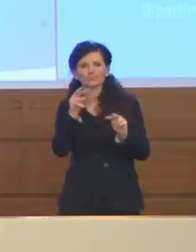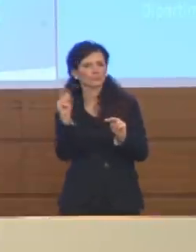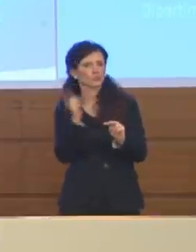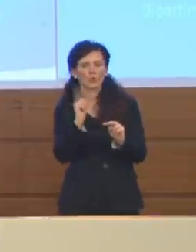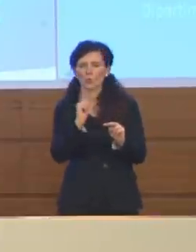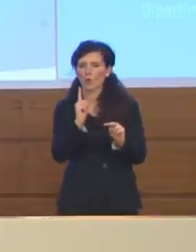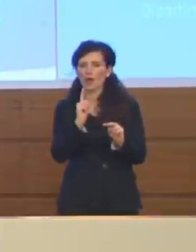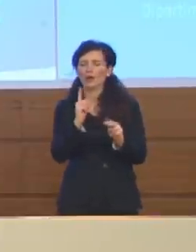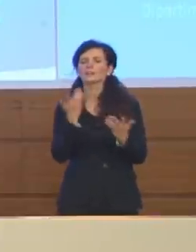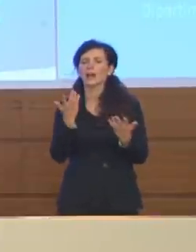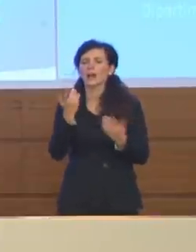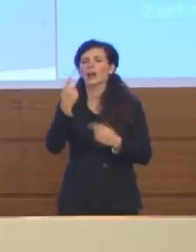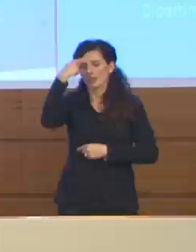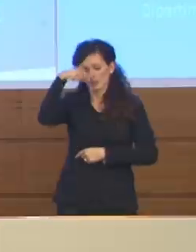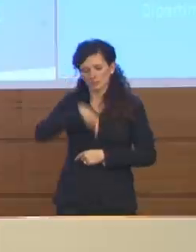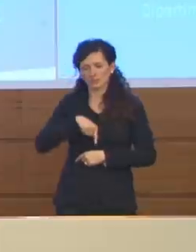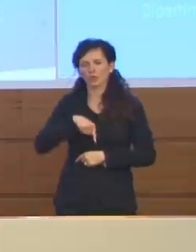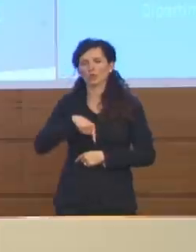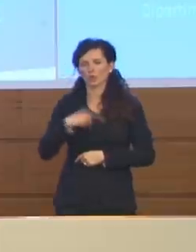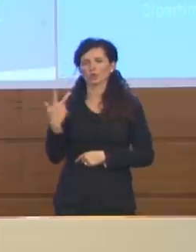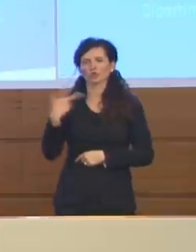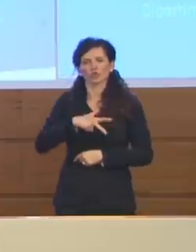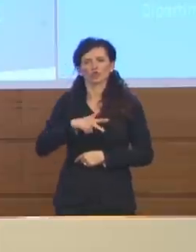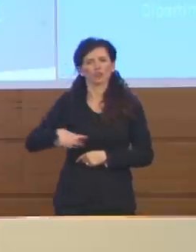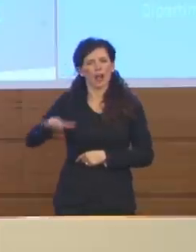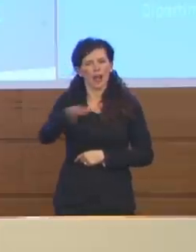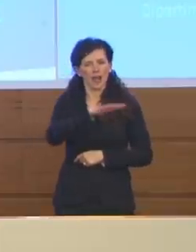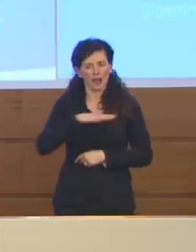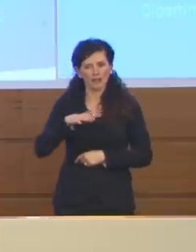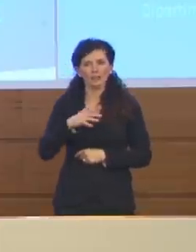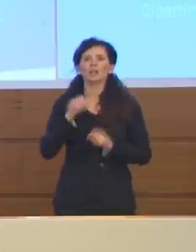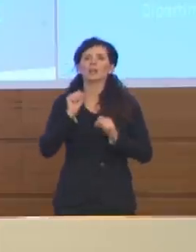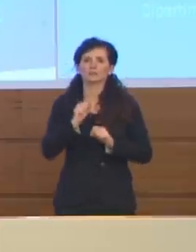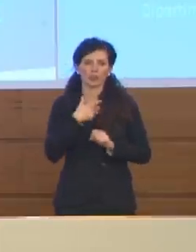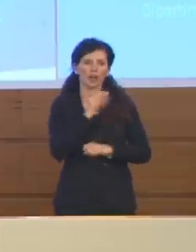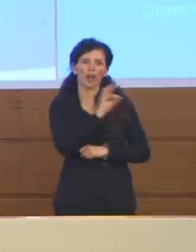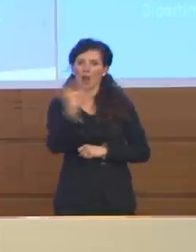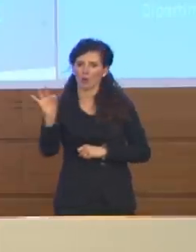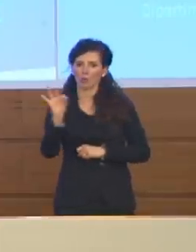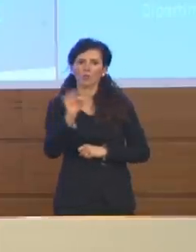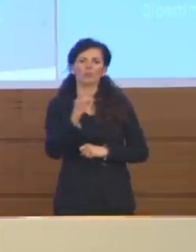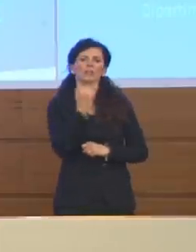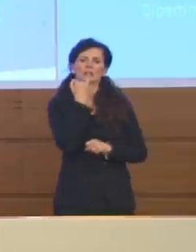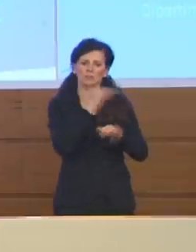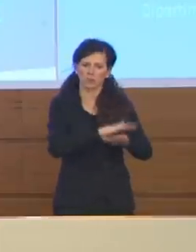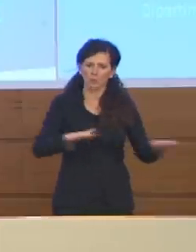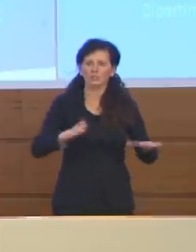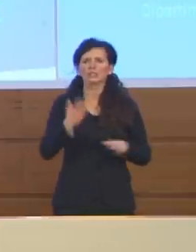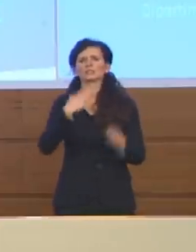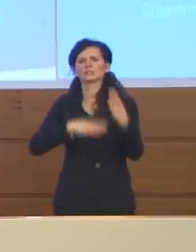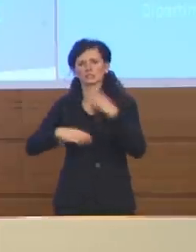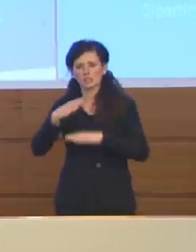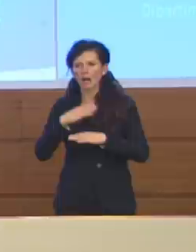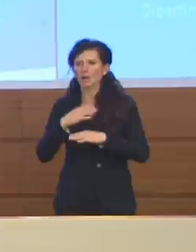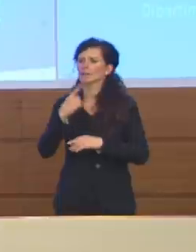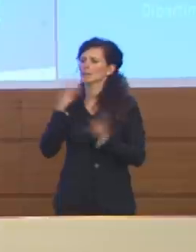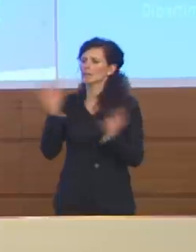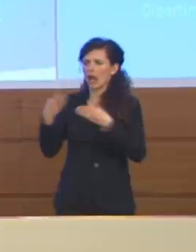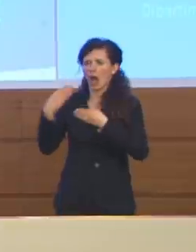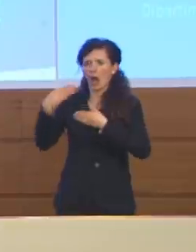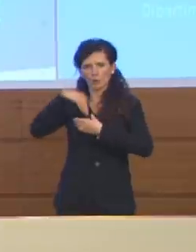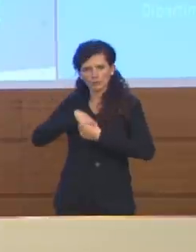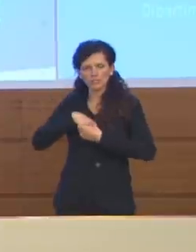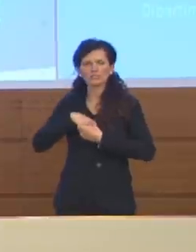psico sociali di tutta le pedoni a a cominciare dalle classi fragili ovviamente i bambini disabili gli autistici le